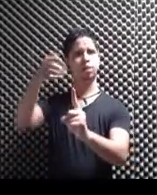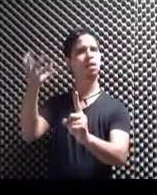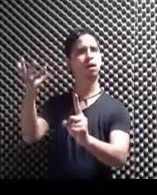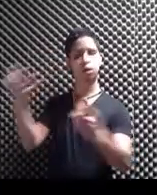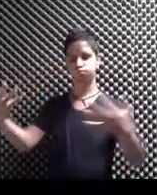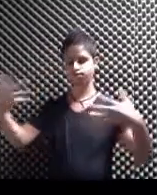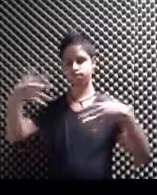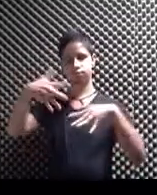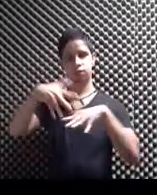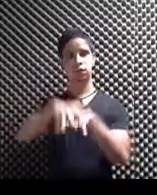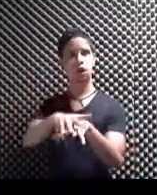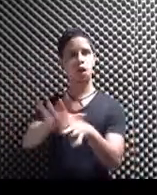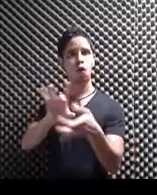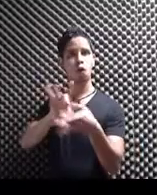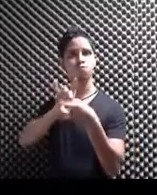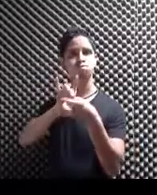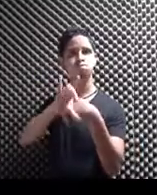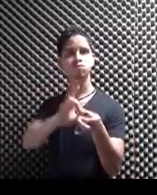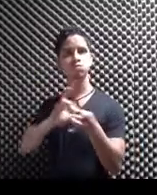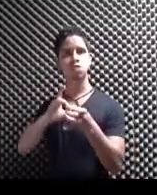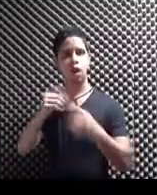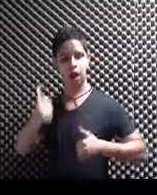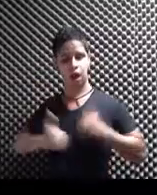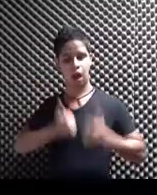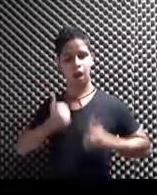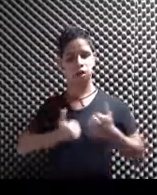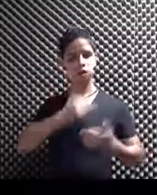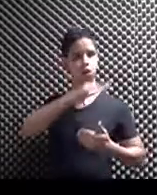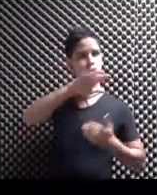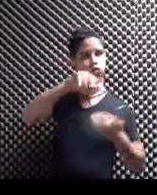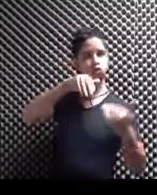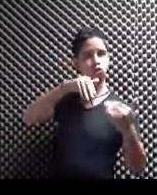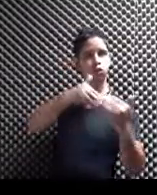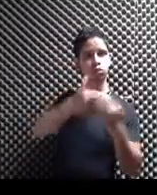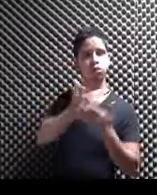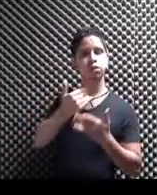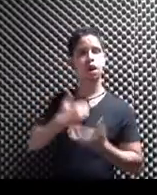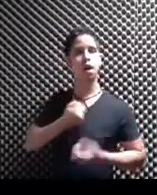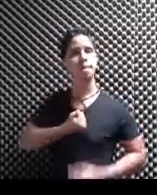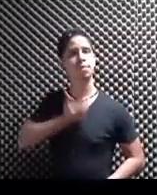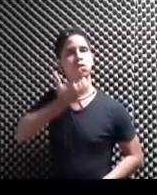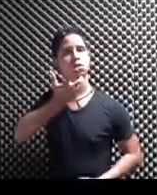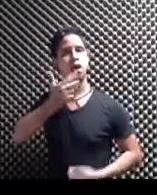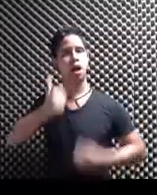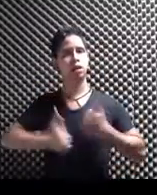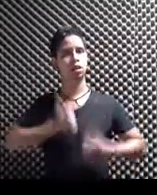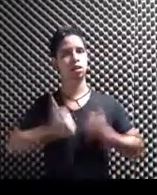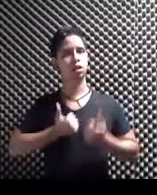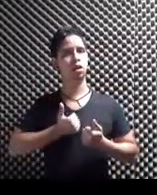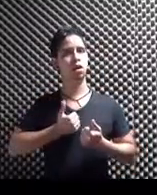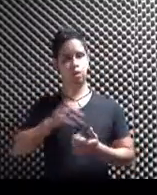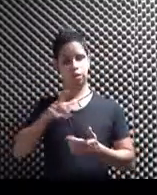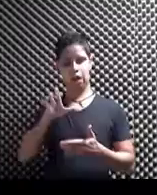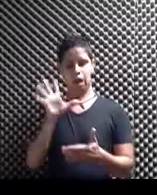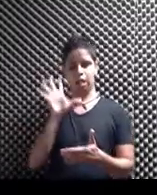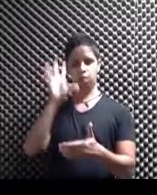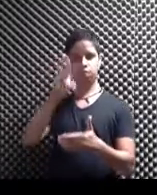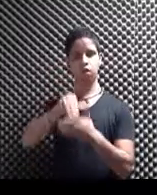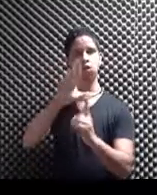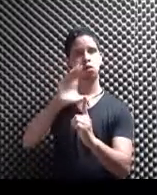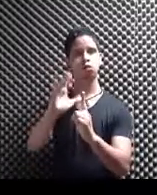fusionar. El arte. Y todo. Todos los tipos de expresiones artísticas. ¿Verdad? Y por supuesto la cultura, porque eso está ahí metido.